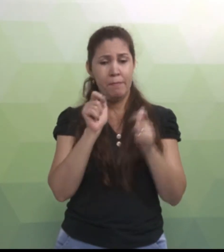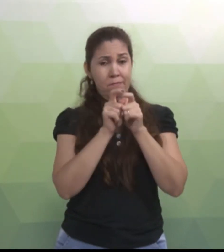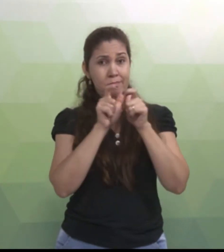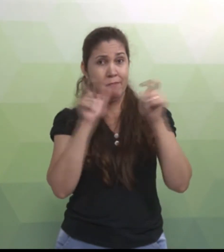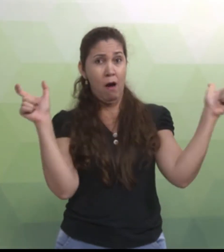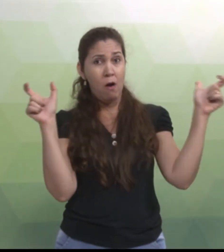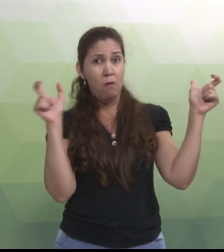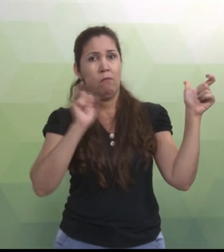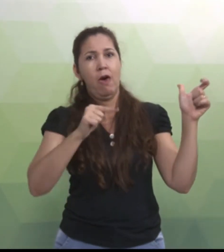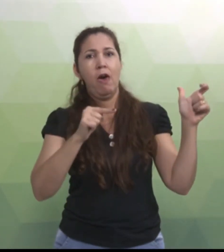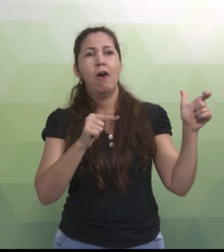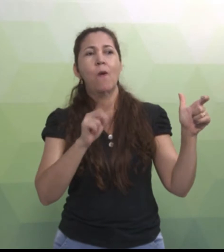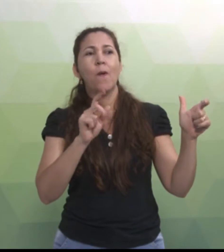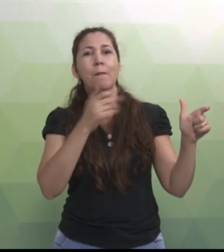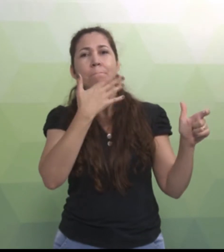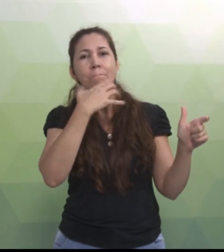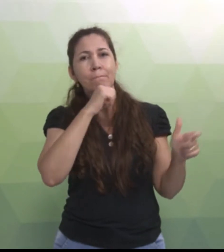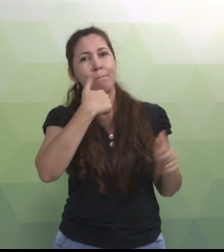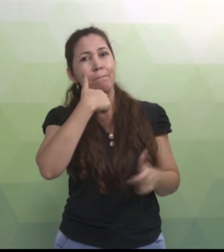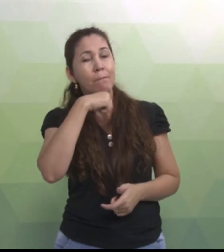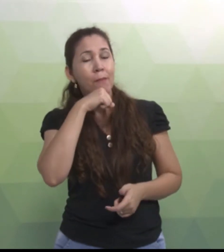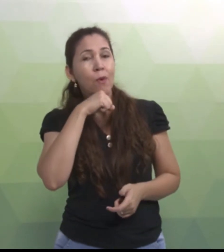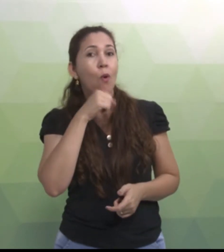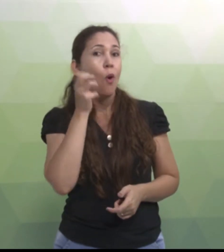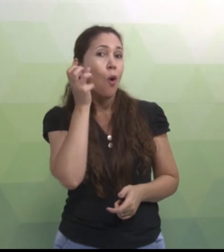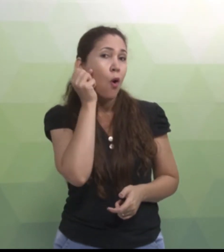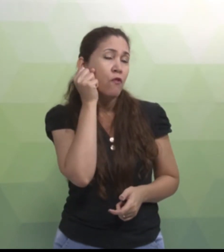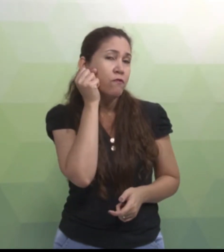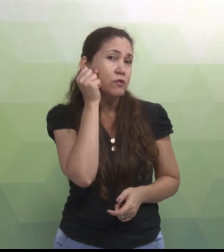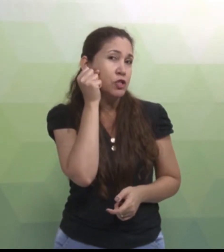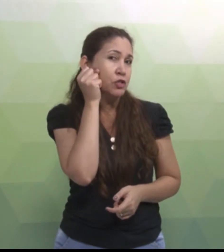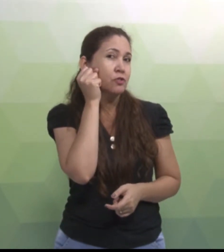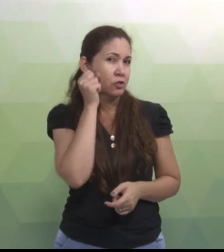A maioria dos surdos tem pais ouvintes.